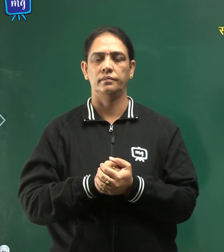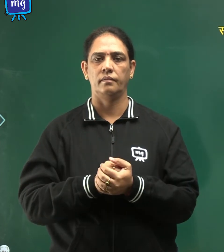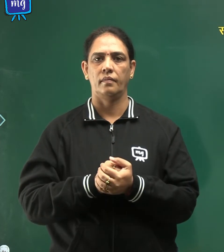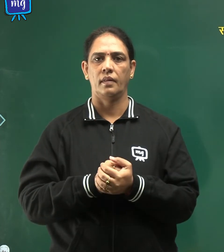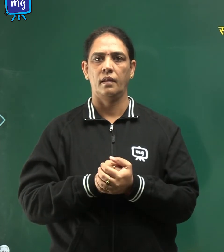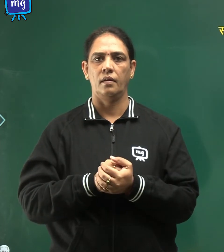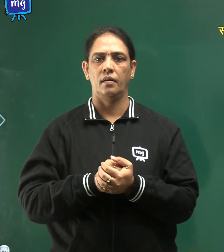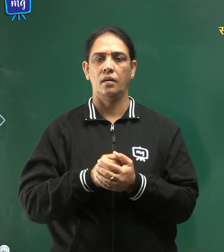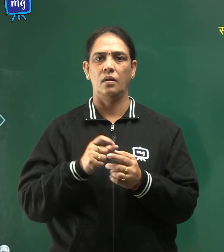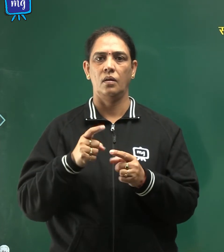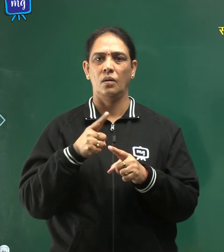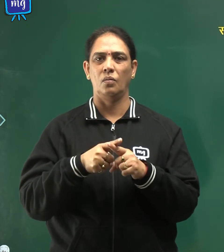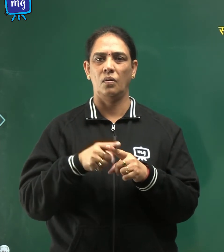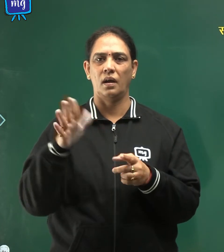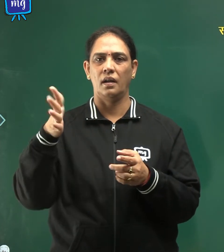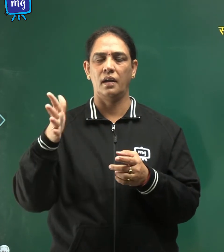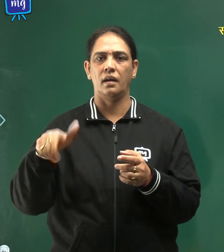बिना गुणा करके।